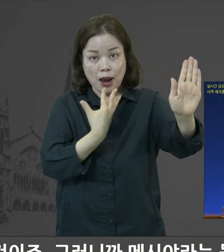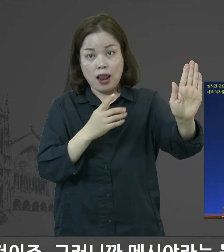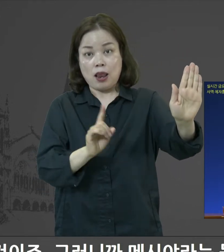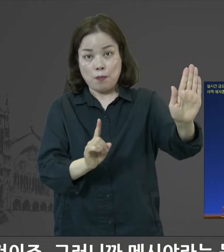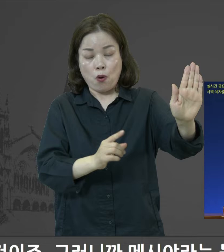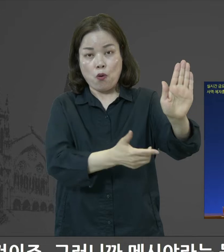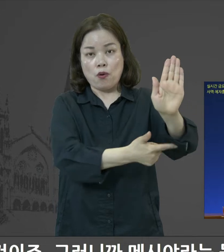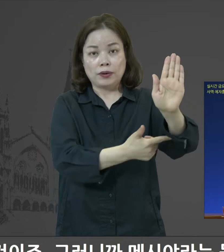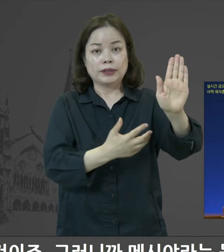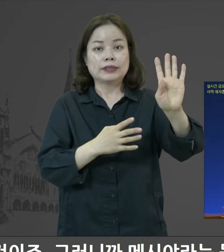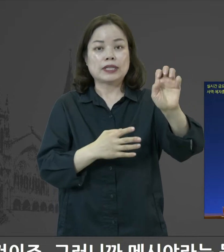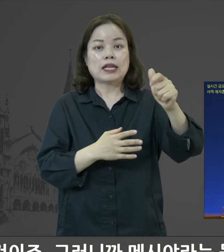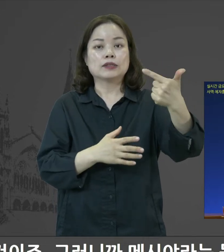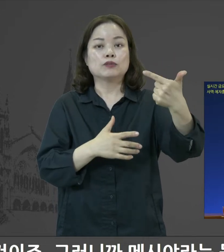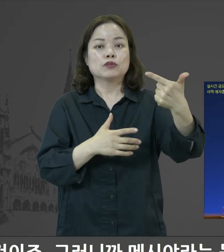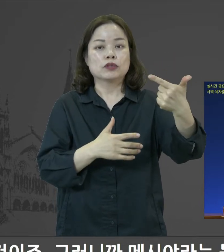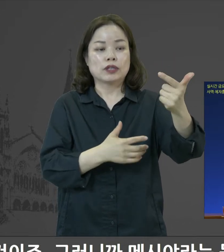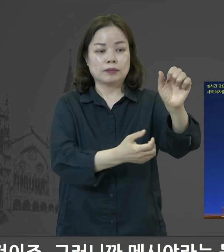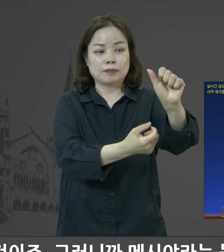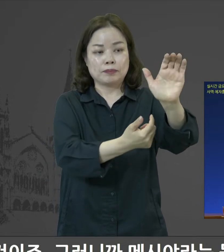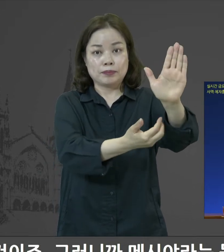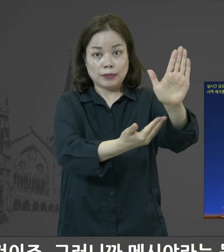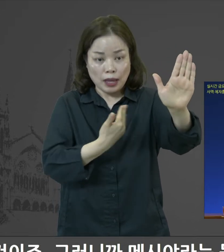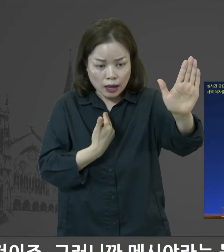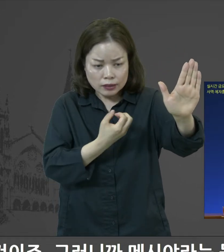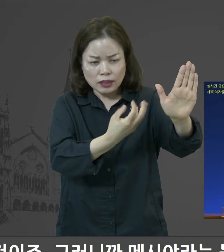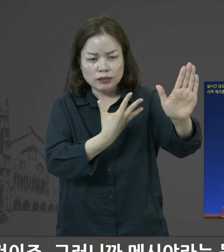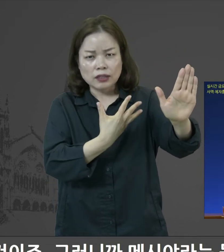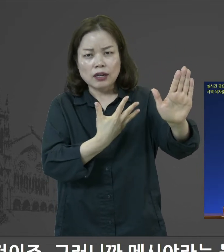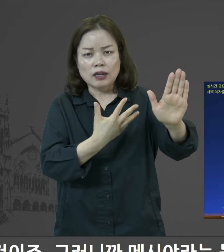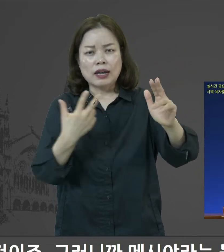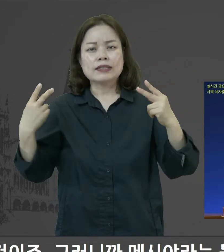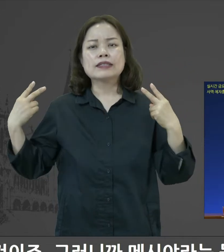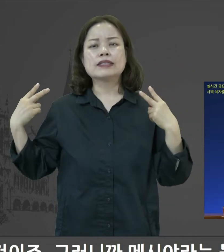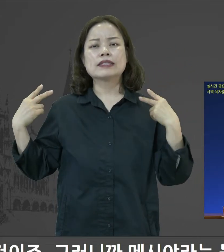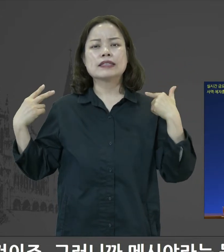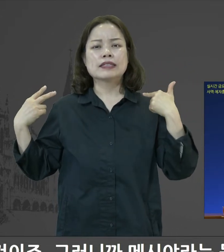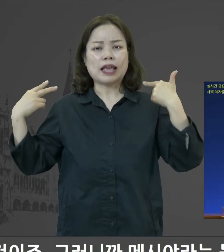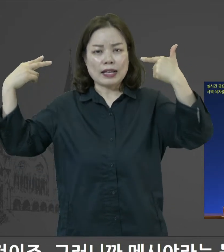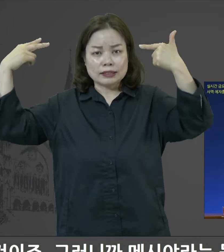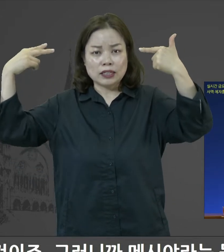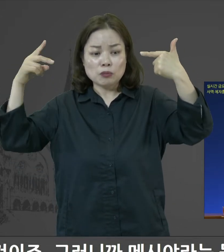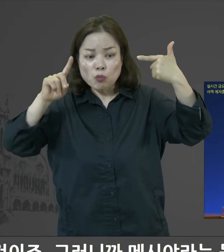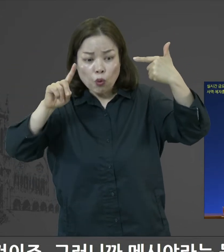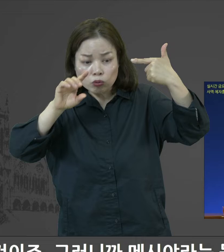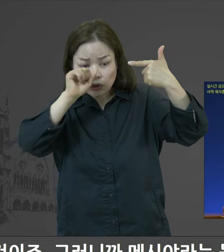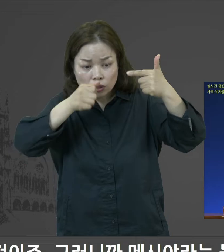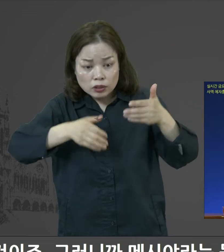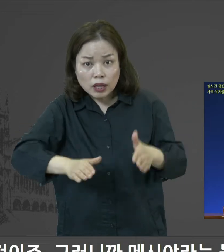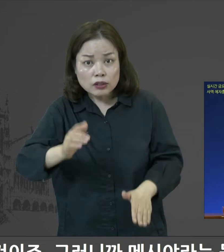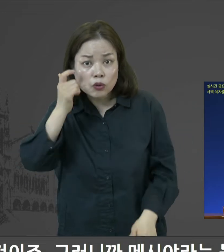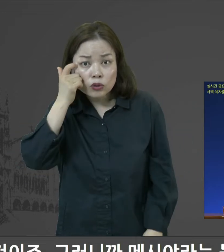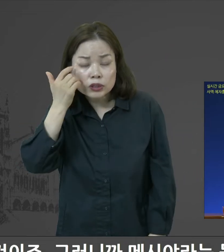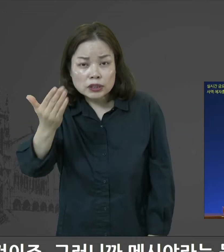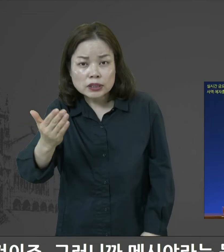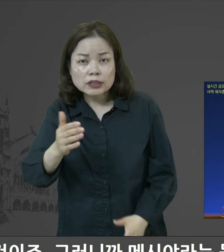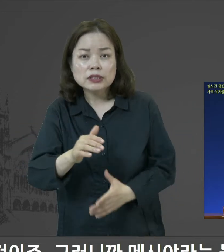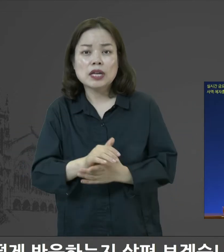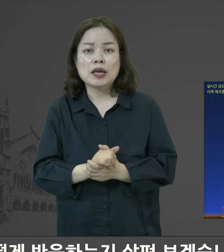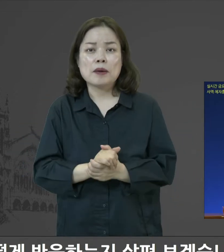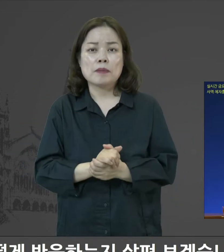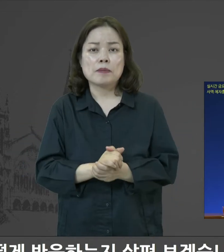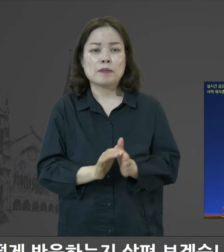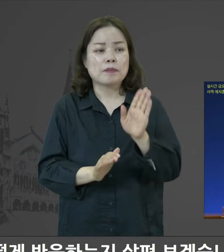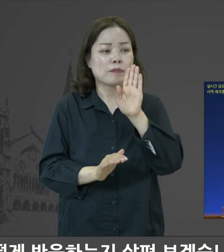46절 읽습니다. 나다나엘이 이르되 나사렛에서 무슨 선한 것이 날 수 있느냐? 빌립이